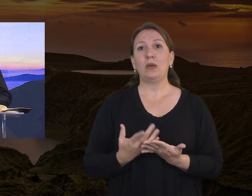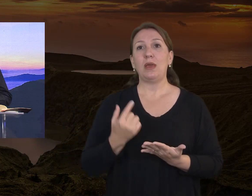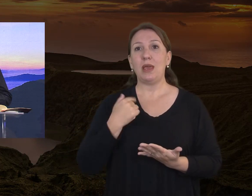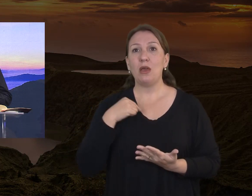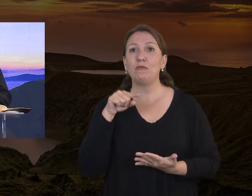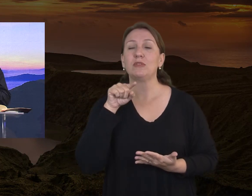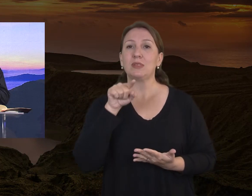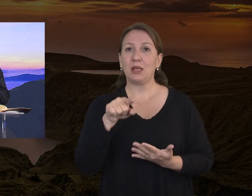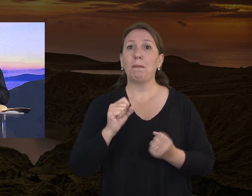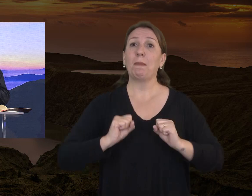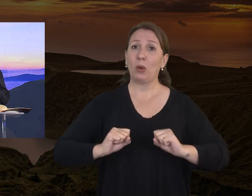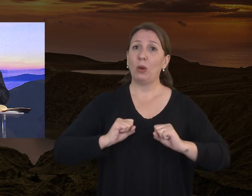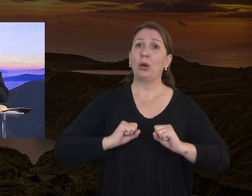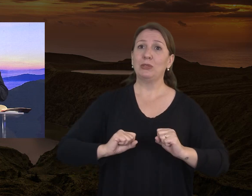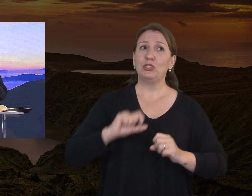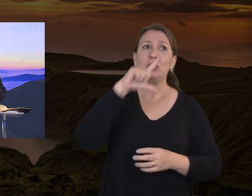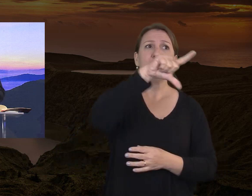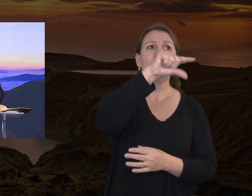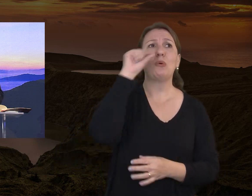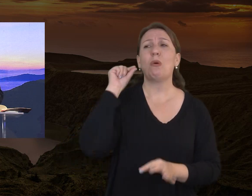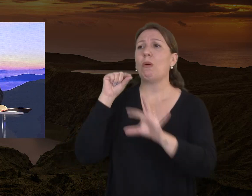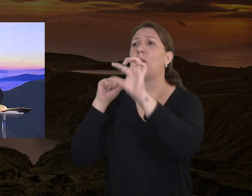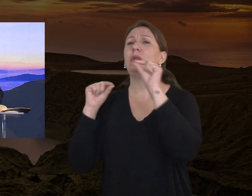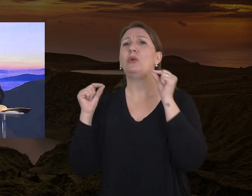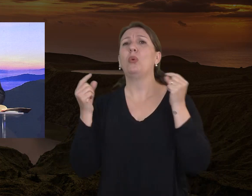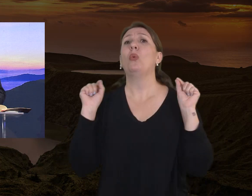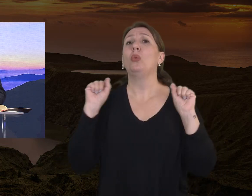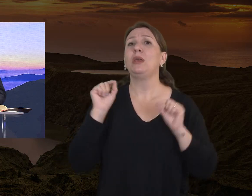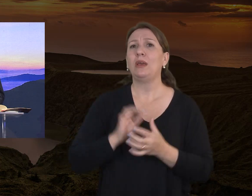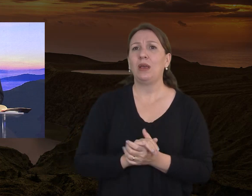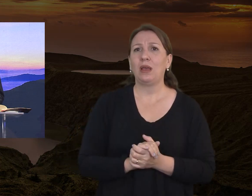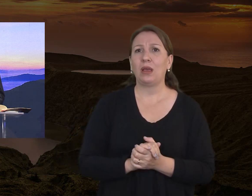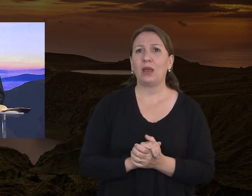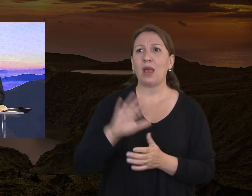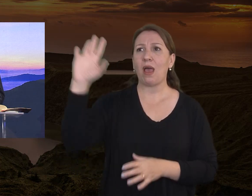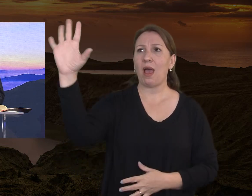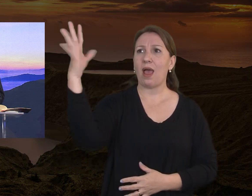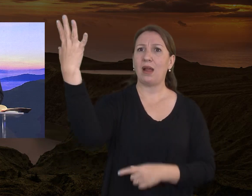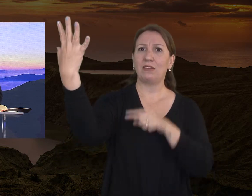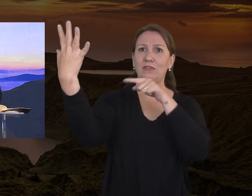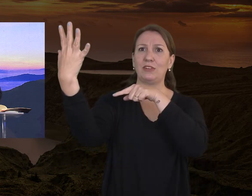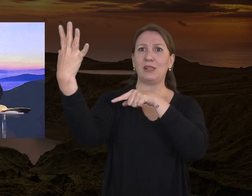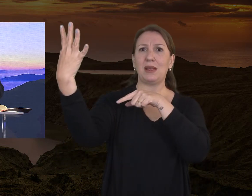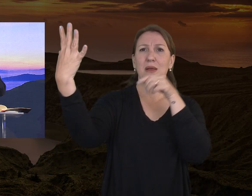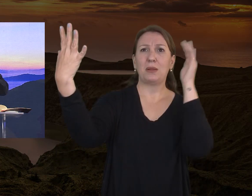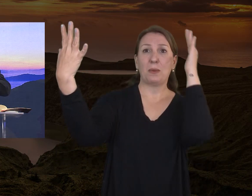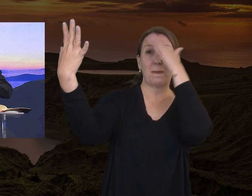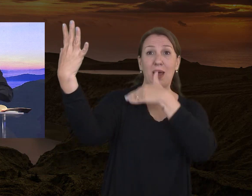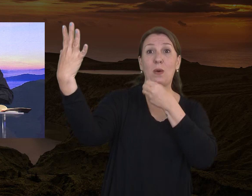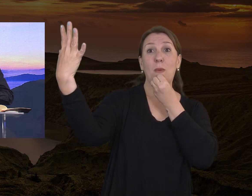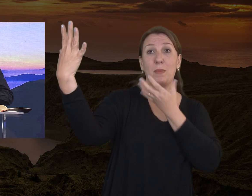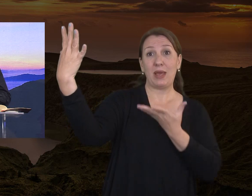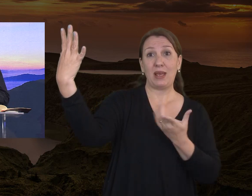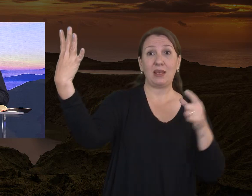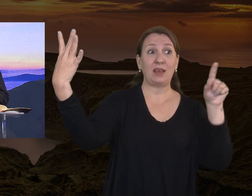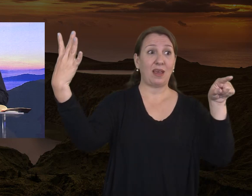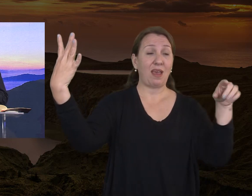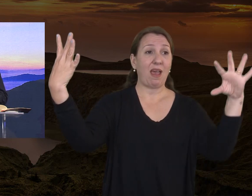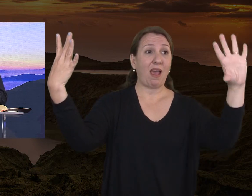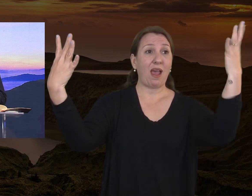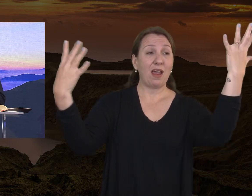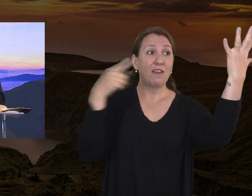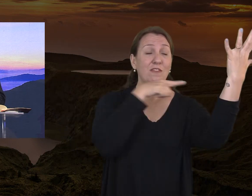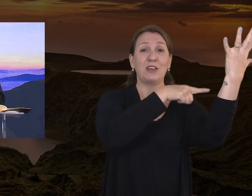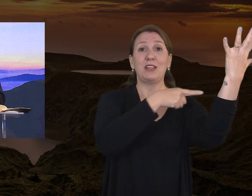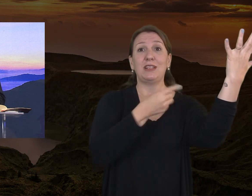livre-arbítrio, escolher a árvore da vida, para que ele pudesse receber Deus também no seu interior. Então, é